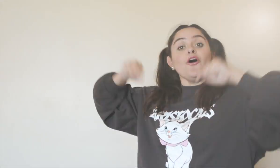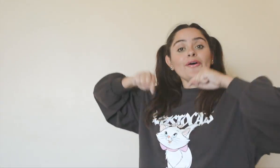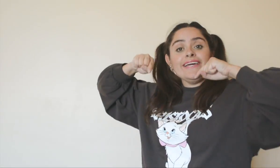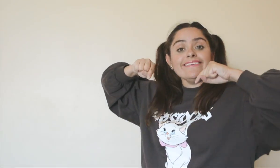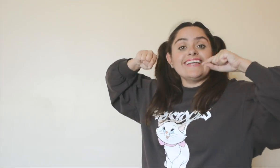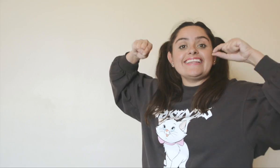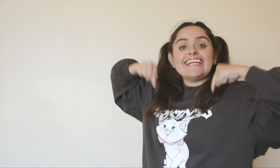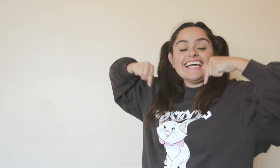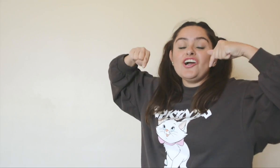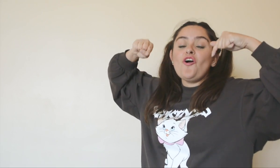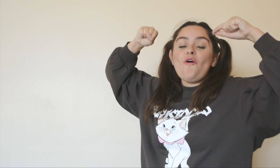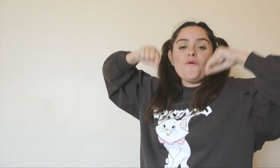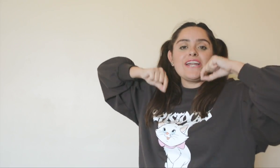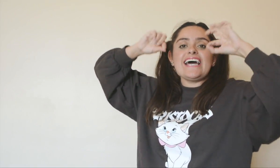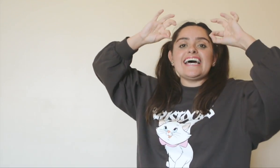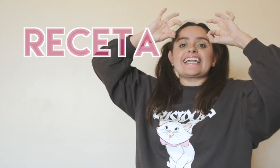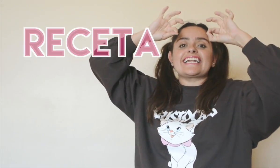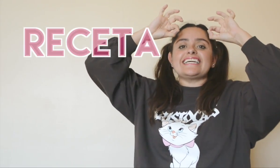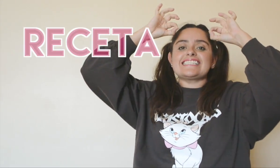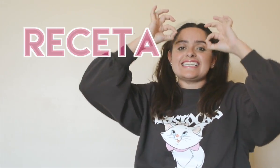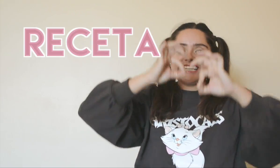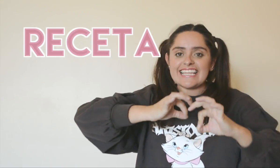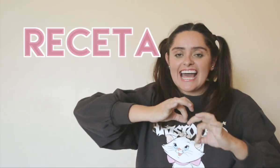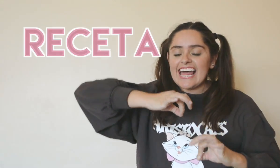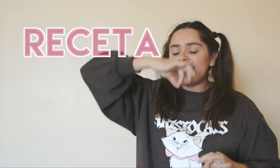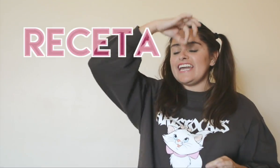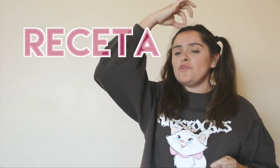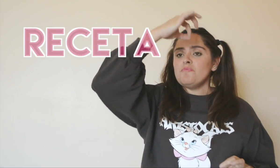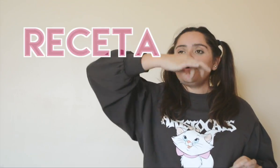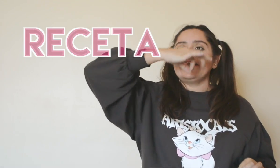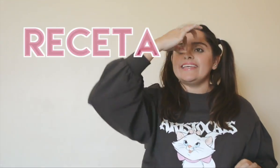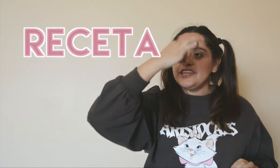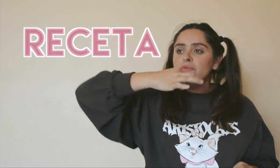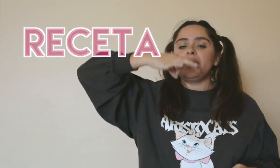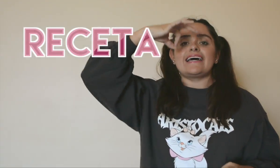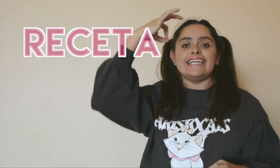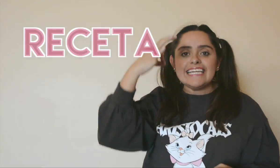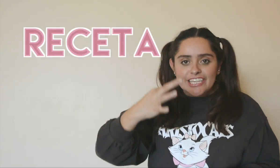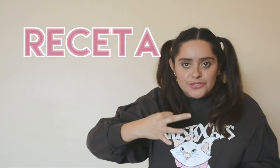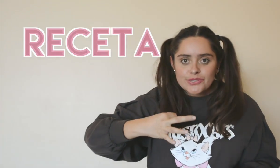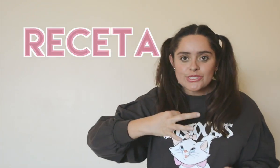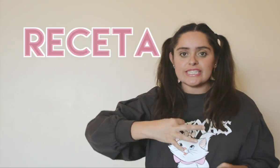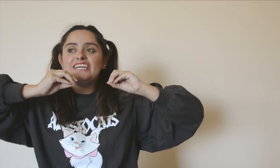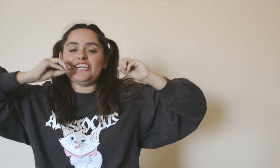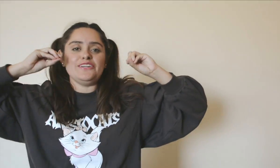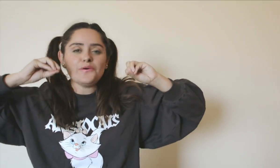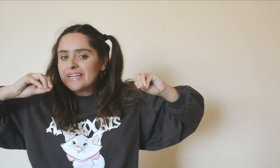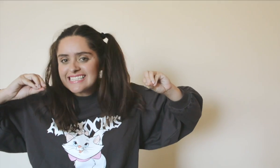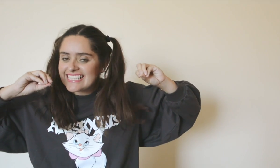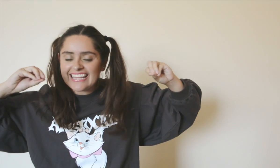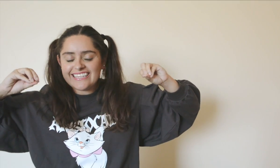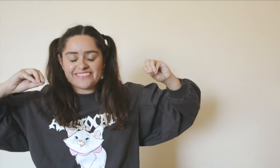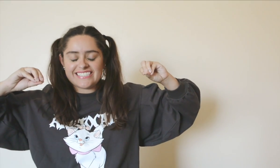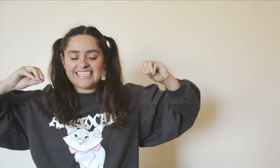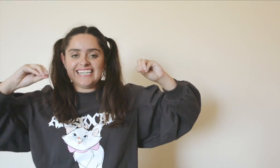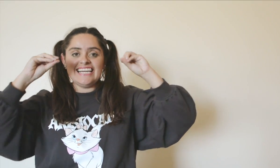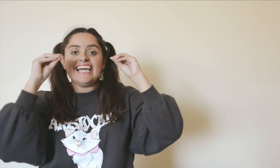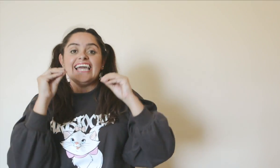Hoy te traigo una receta de un platillo para niños que no es tan difícil.